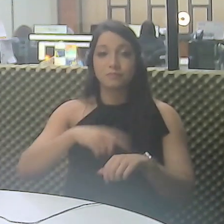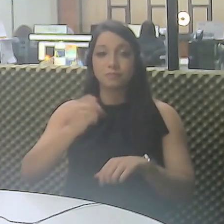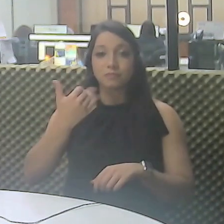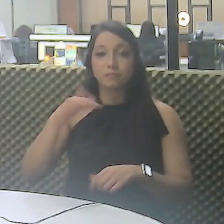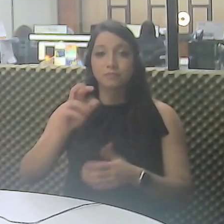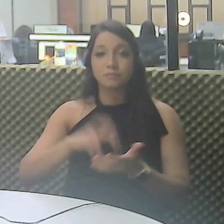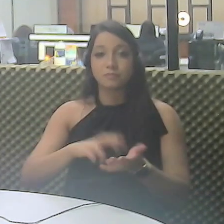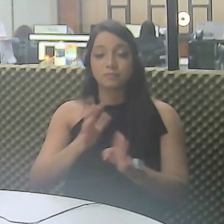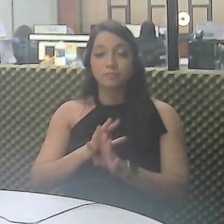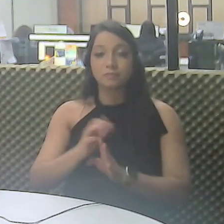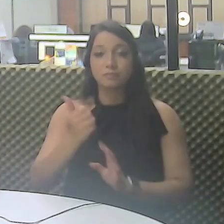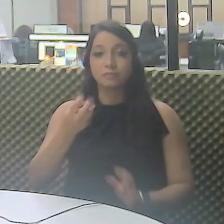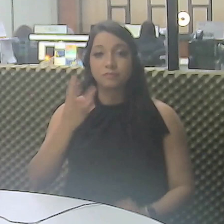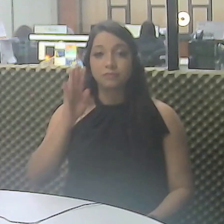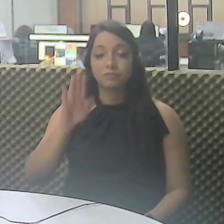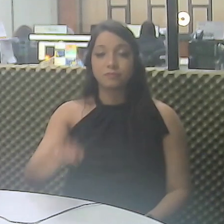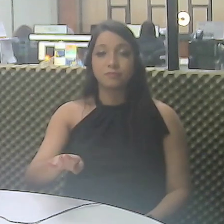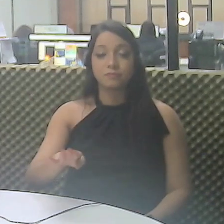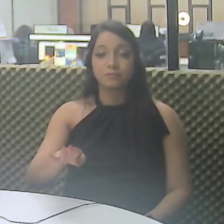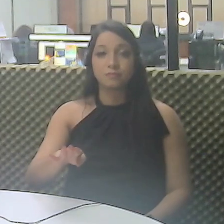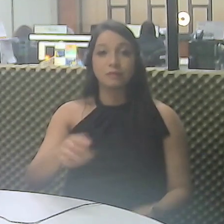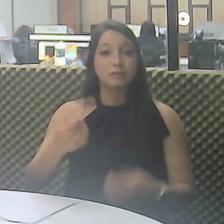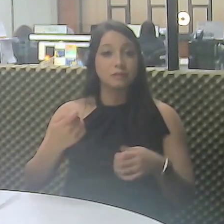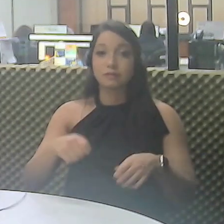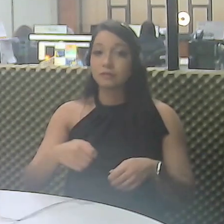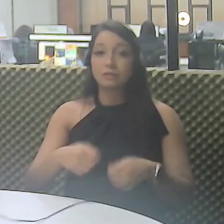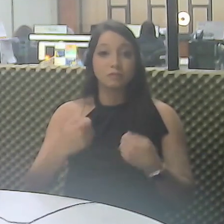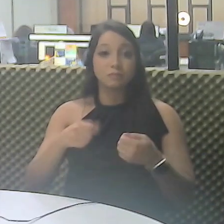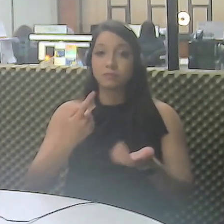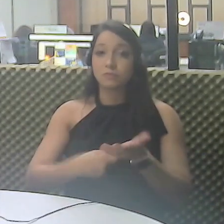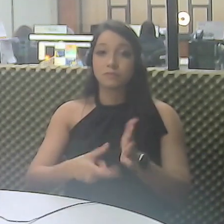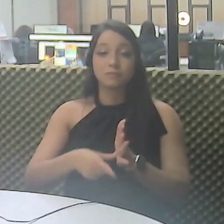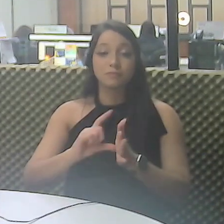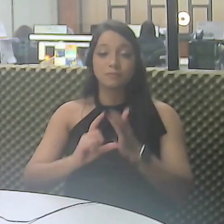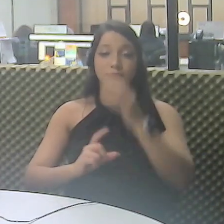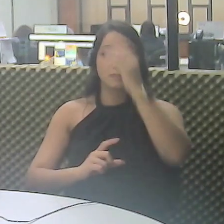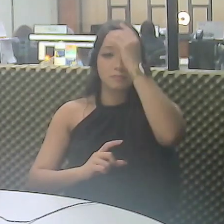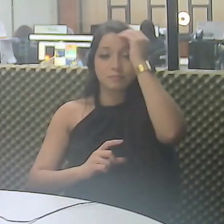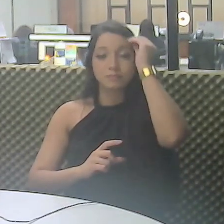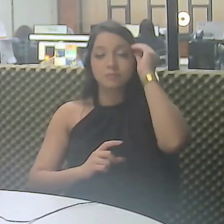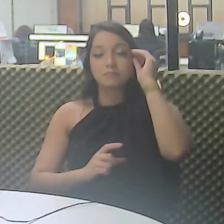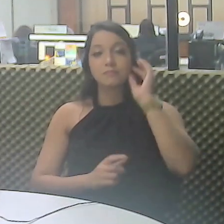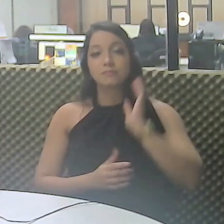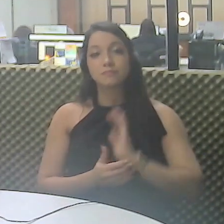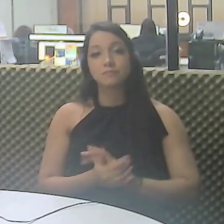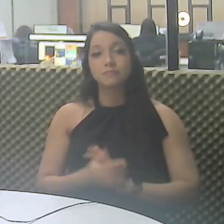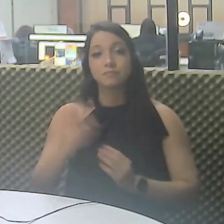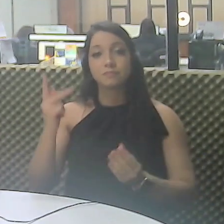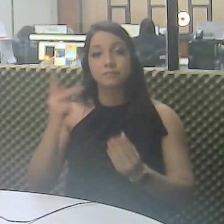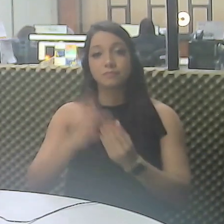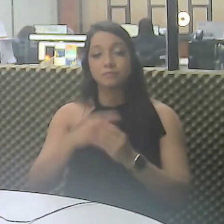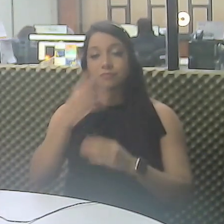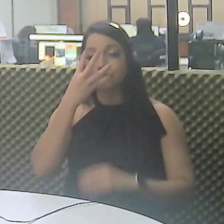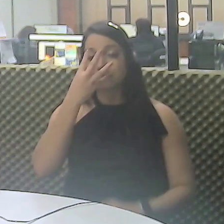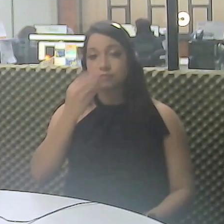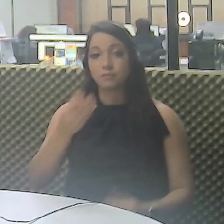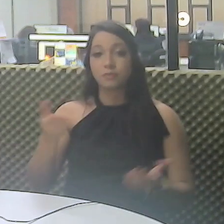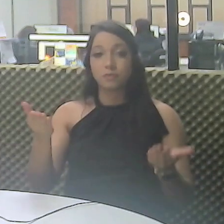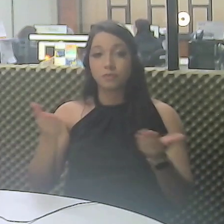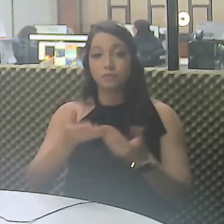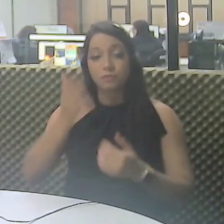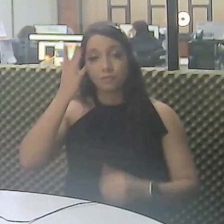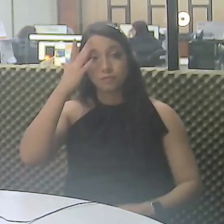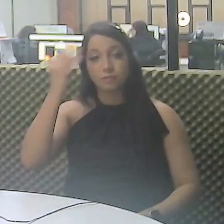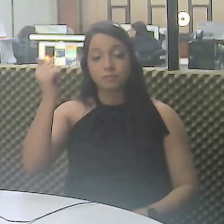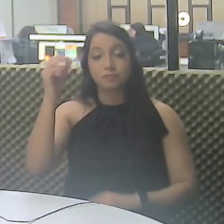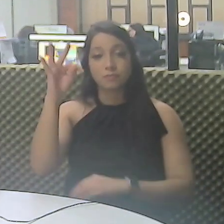da manhã até a 1 da tarde. Não precisa agendar horário. O Procon Móvel fica hoje e amanhã na